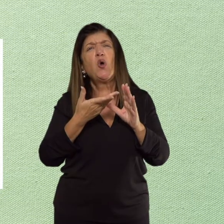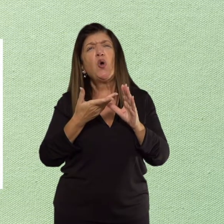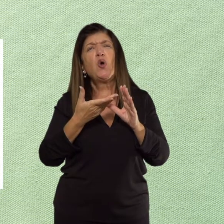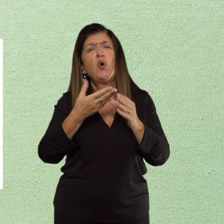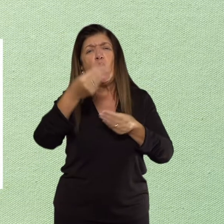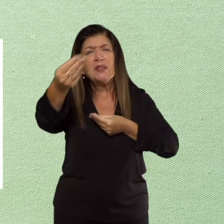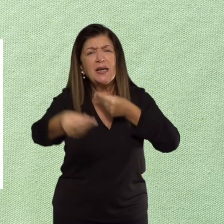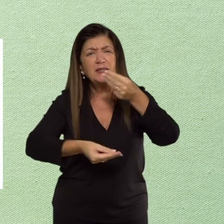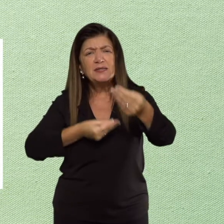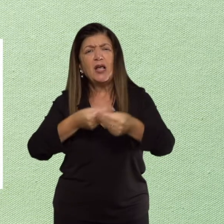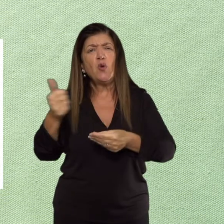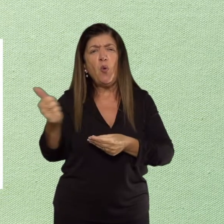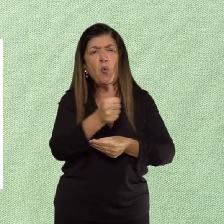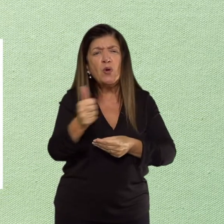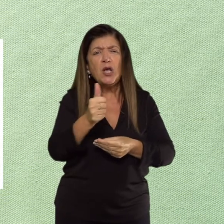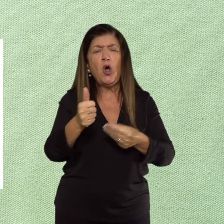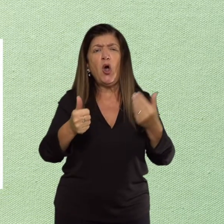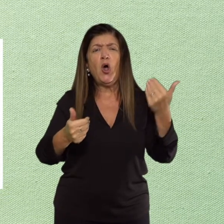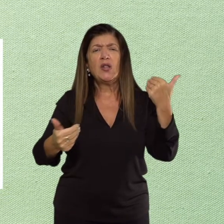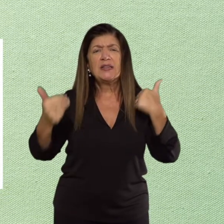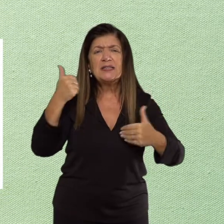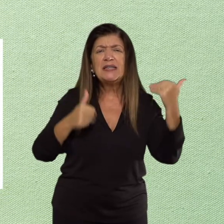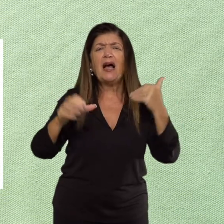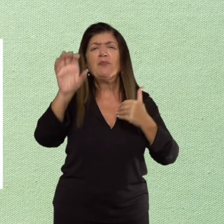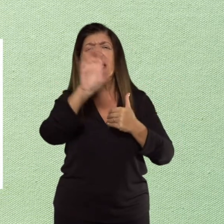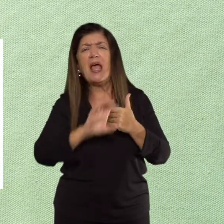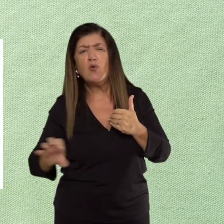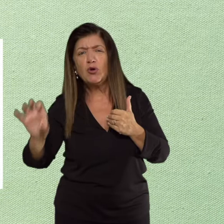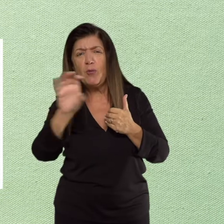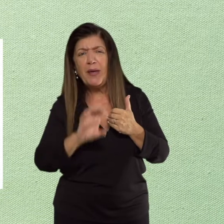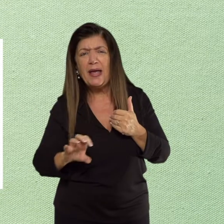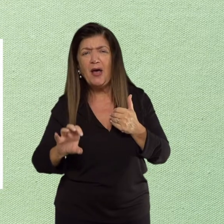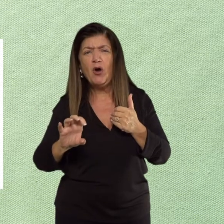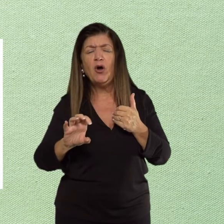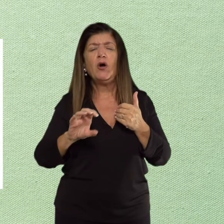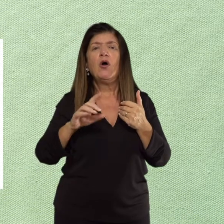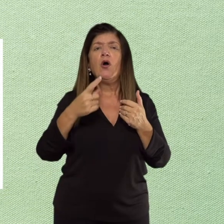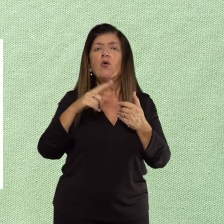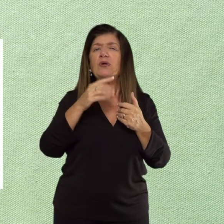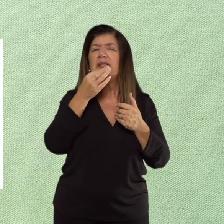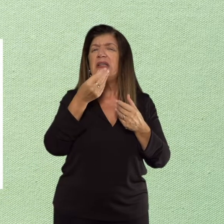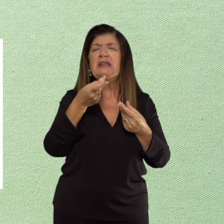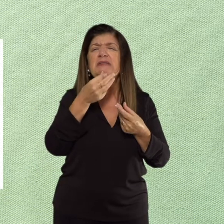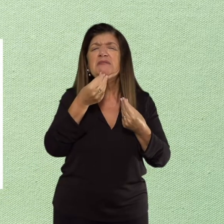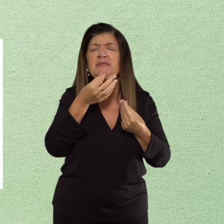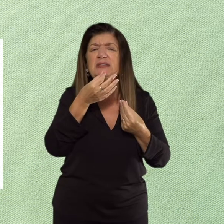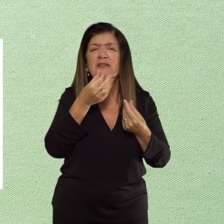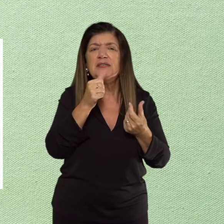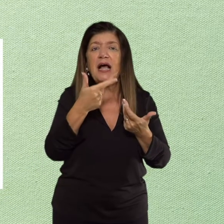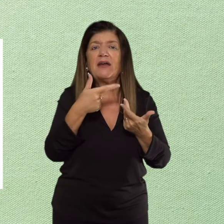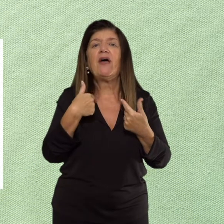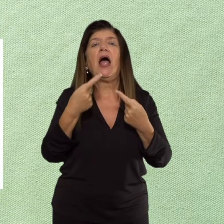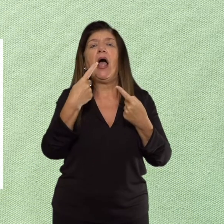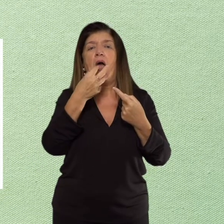che consente di poter far circolare una macchina in ZTL, certo. con questo contrassegno